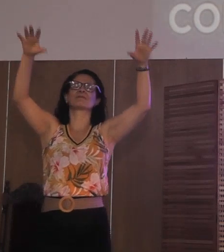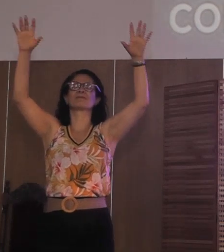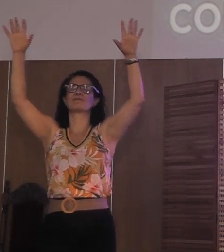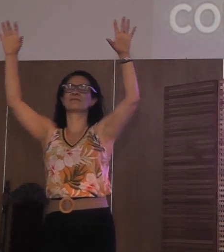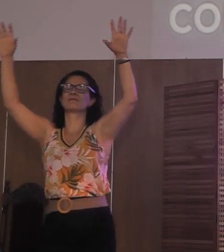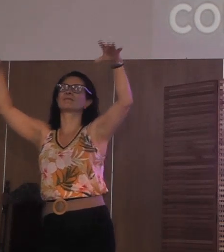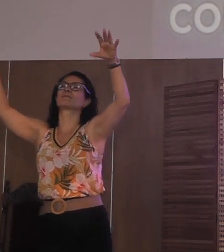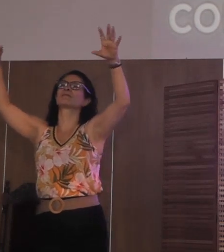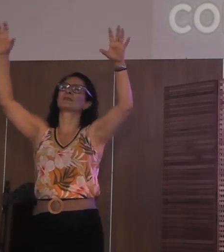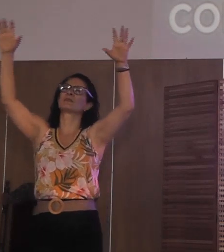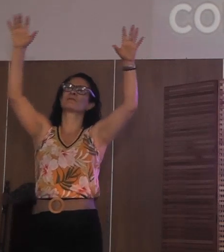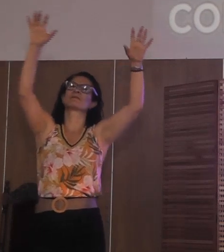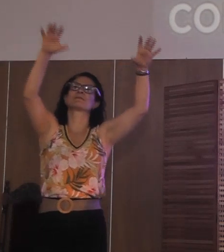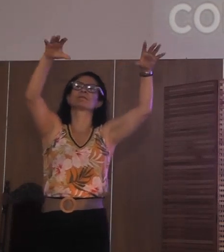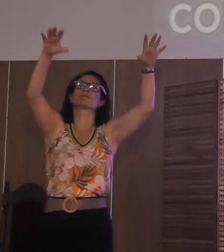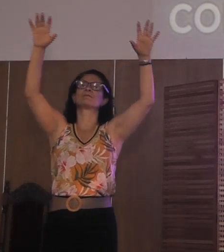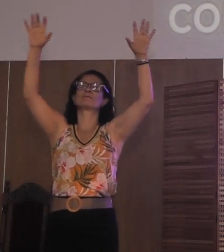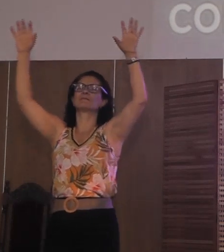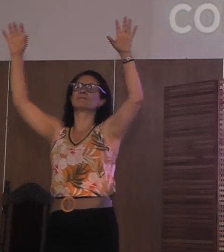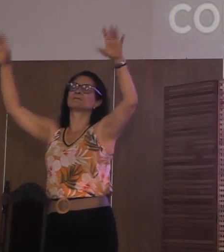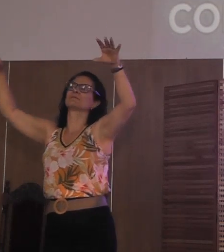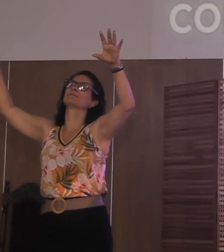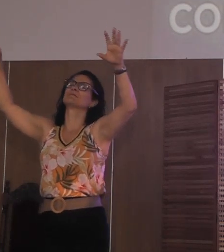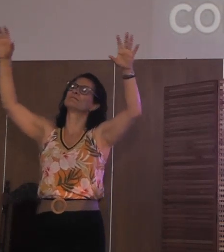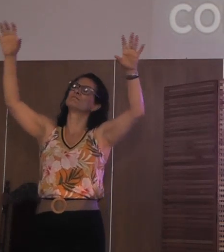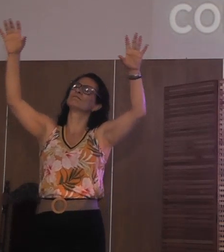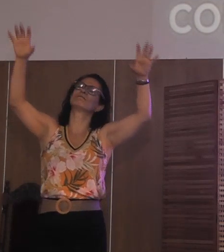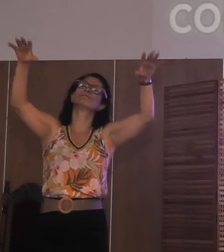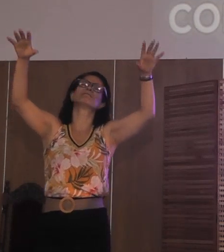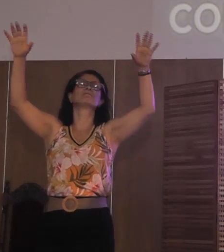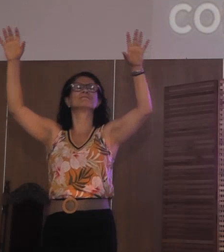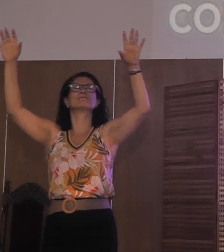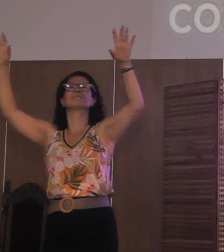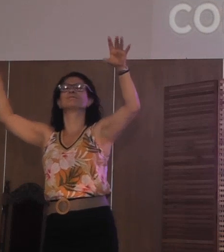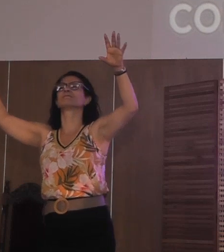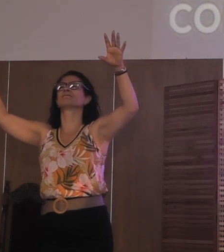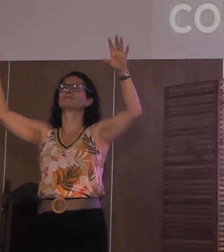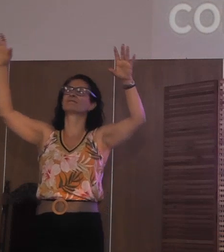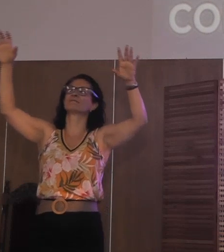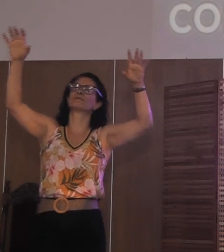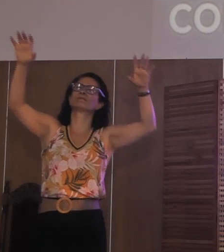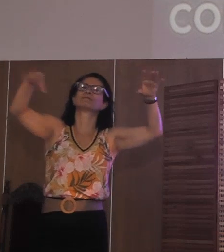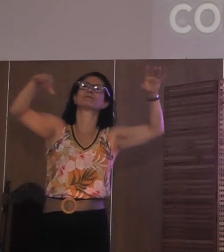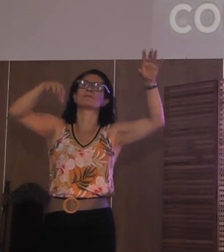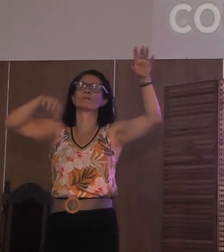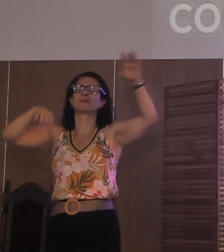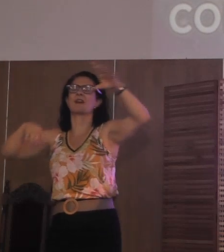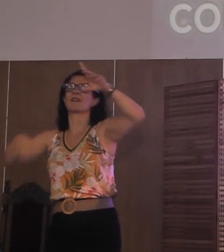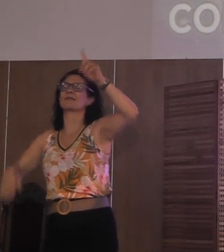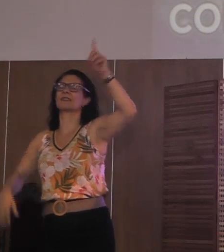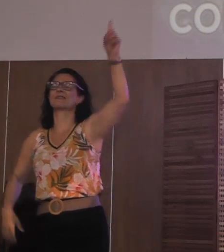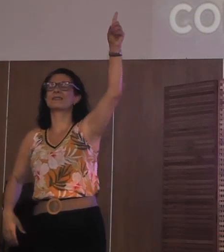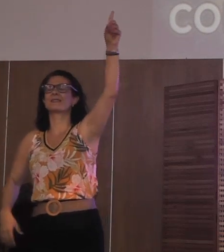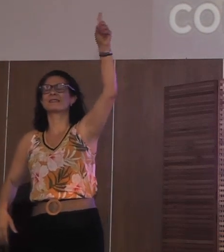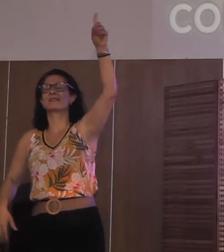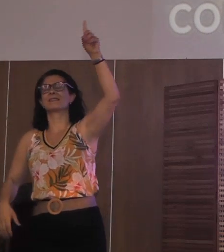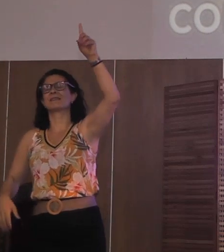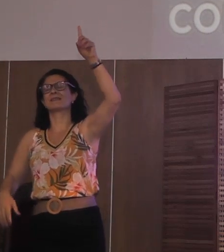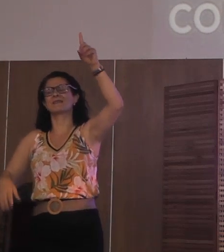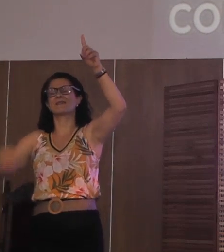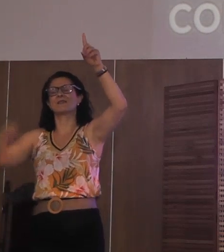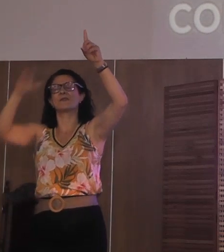chover. Aleluia. Vai chover, Vai chover, Senhor. Chuva de bênção nessa casa, nessa vida. Abra